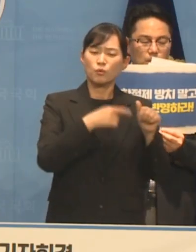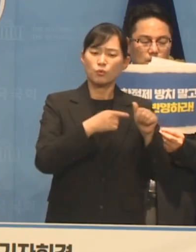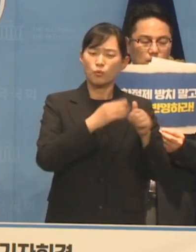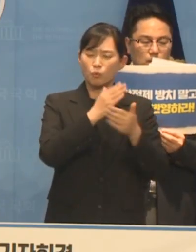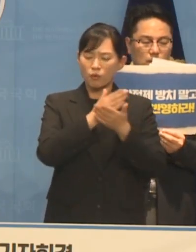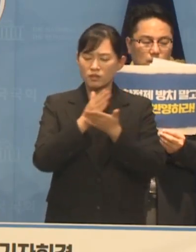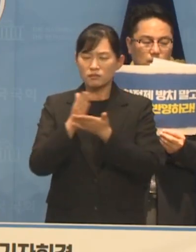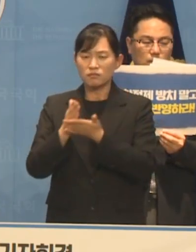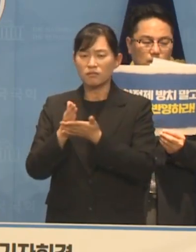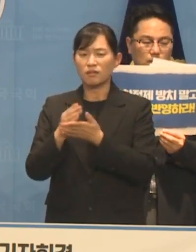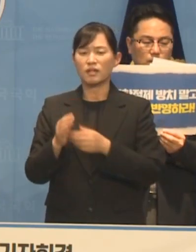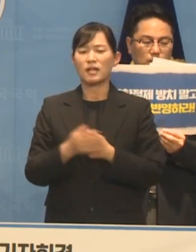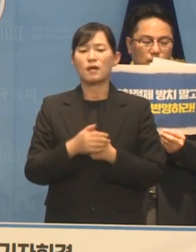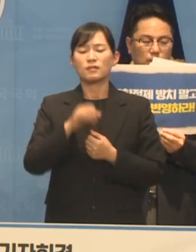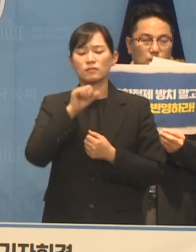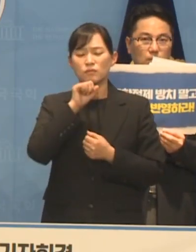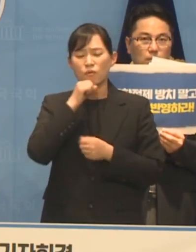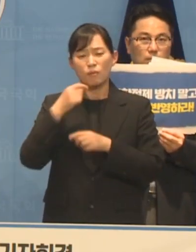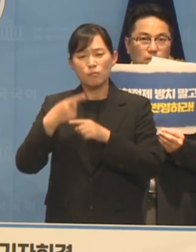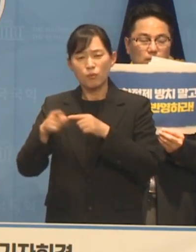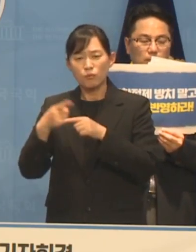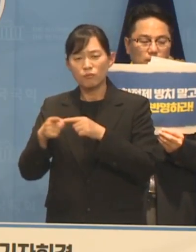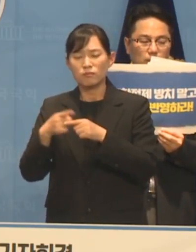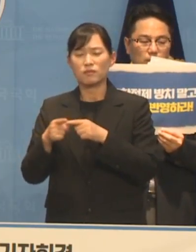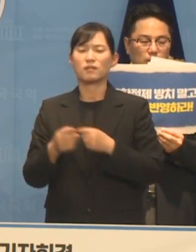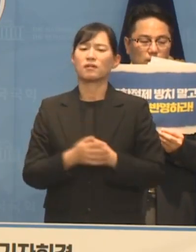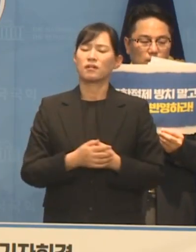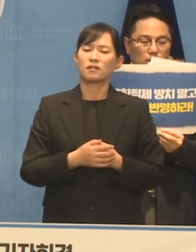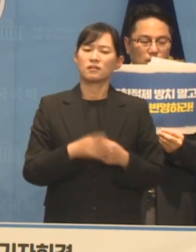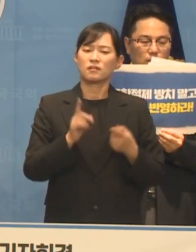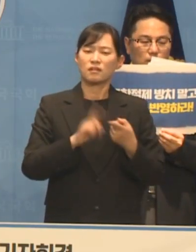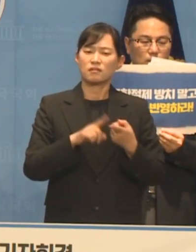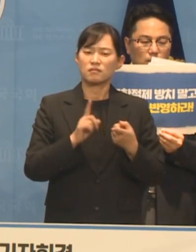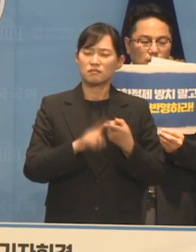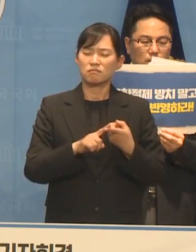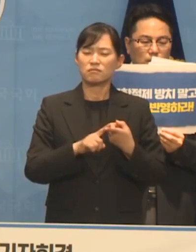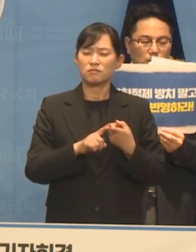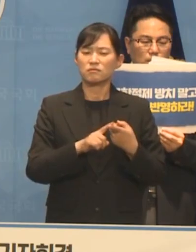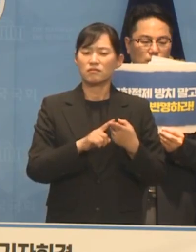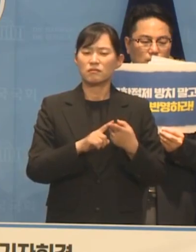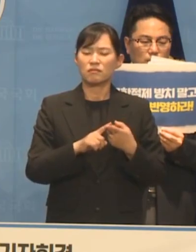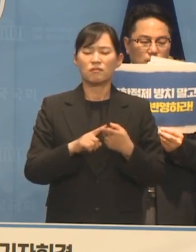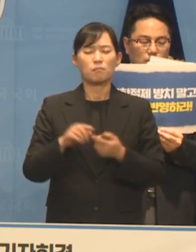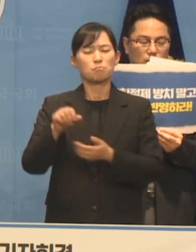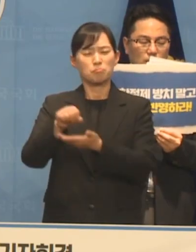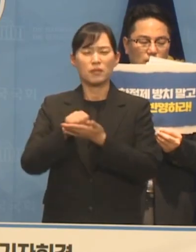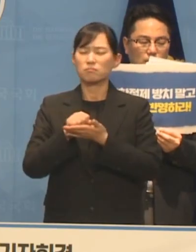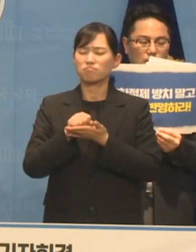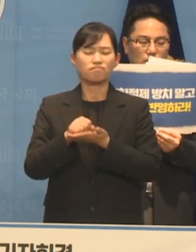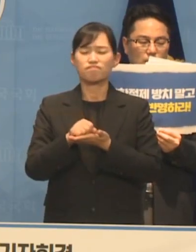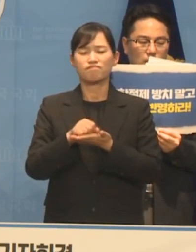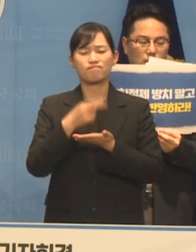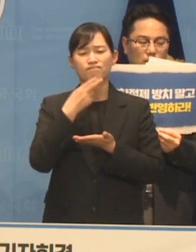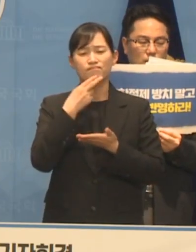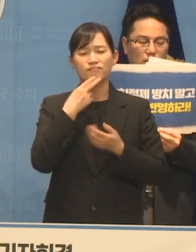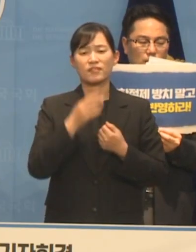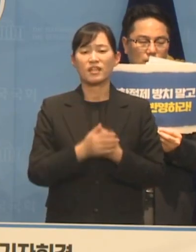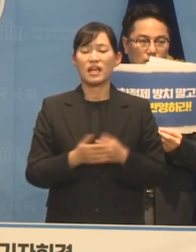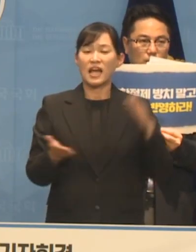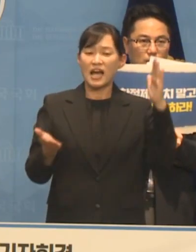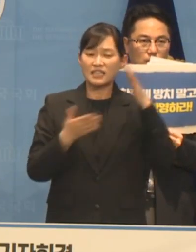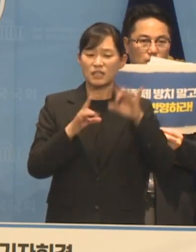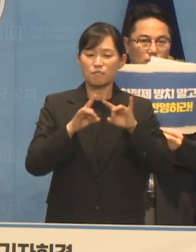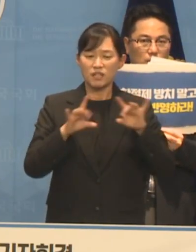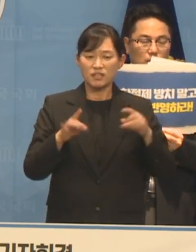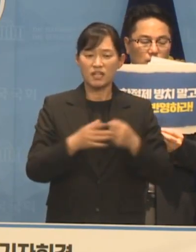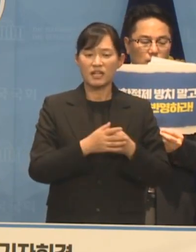학사제도, 성취평가제와 최소 성취 수준 보장 관련 학사제도도 반영되지 않았습니다. 학생별